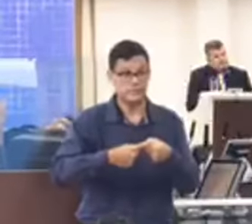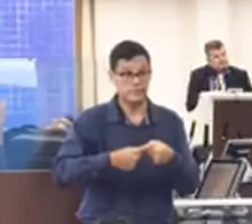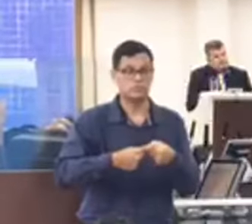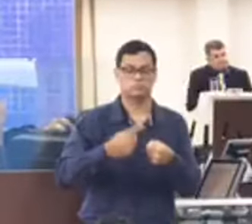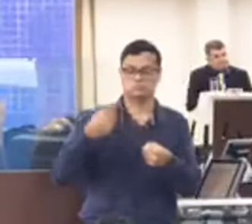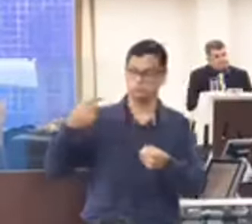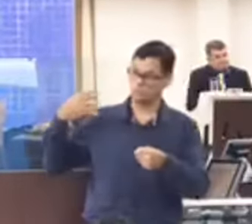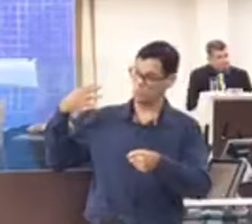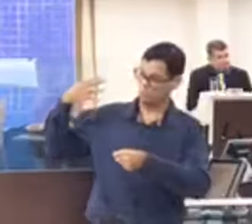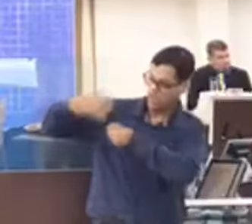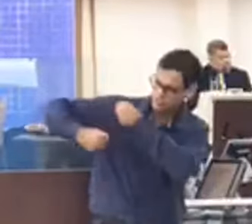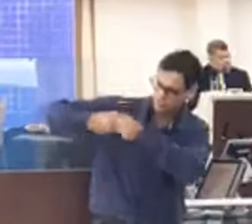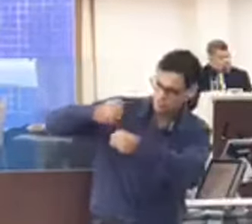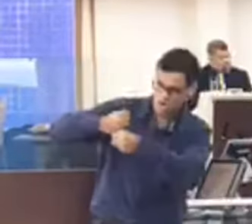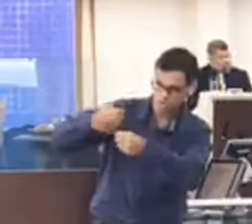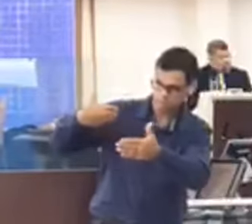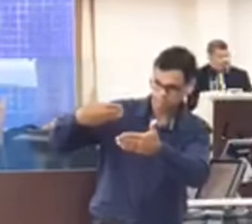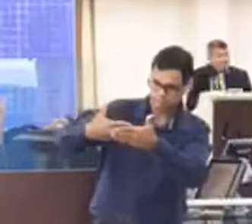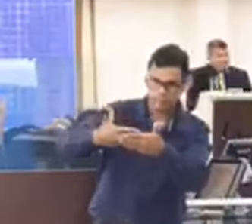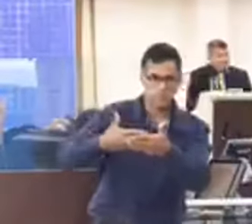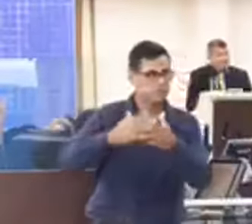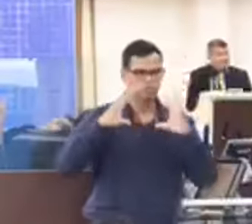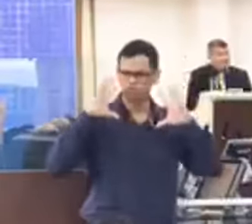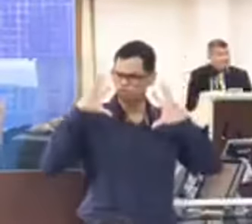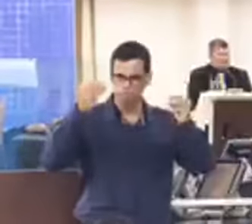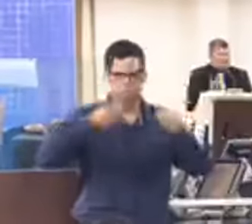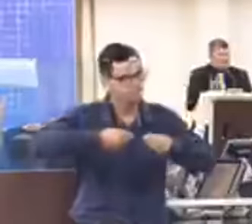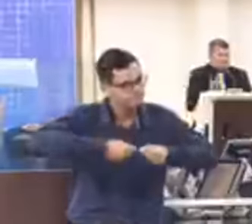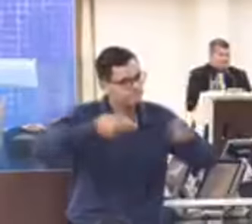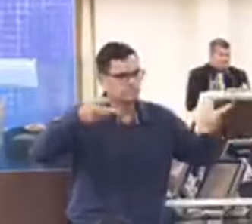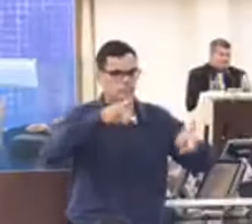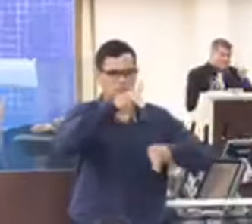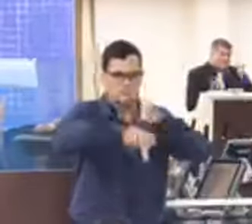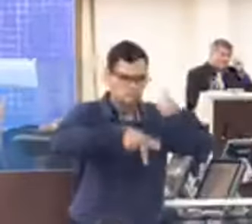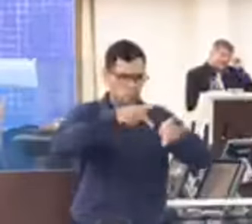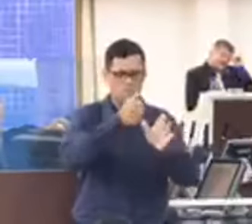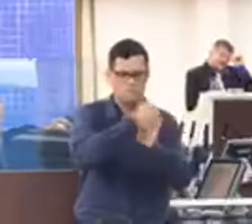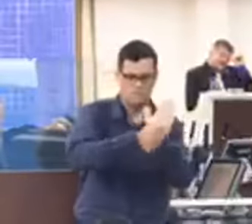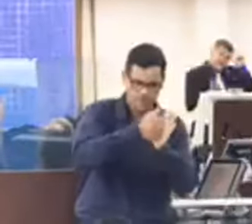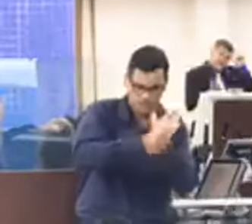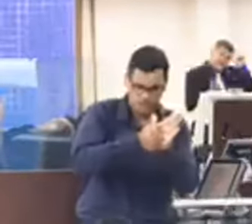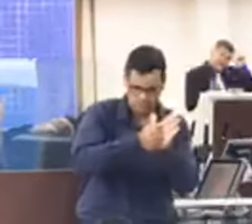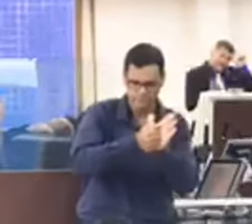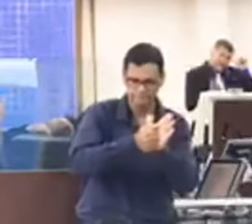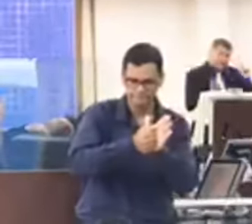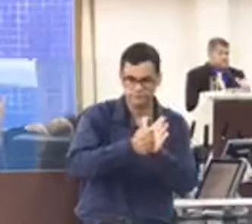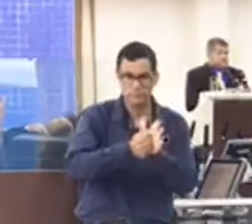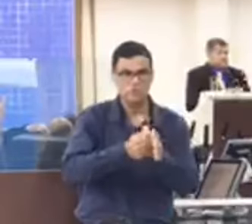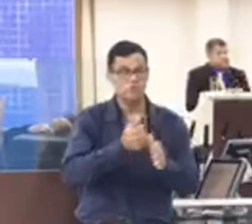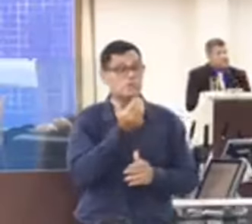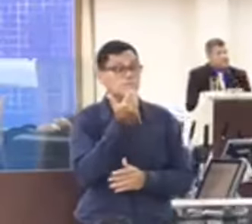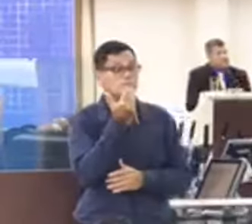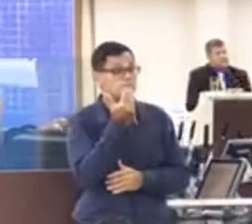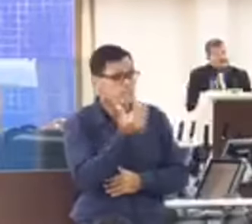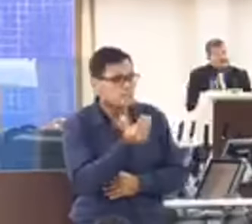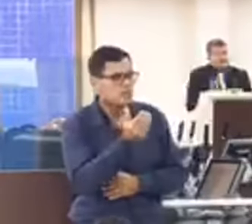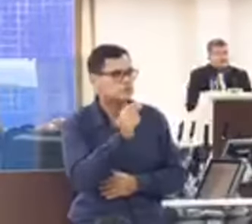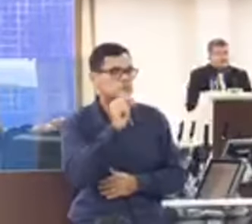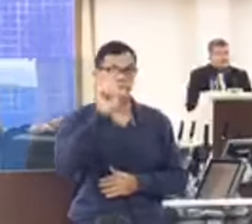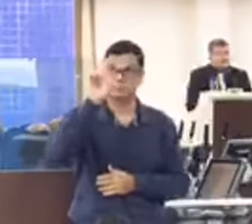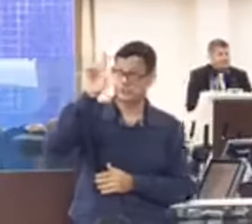nós fizemos votado para o povo de Paranaguá. E eu tenho que agradecer a todas essas pessoas. Eu sempre peço